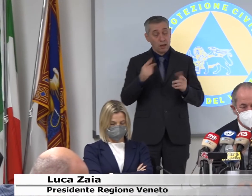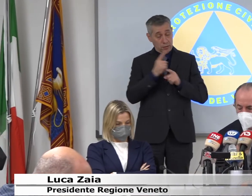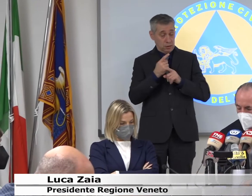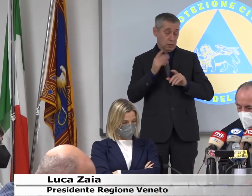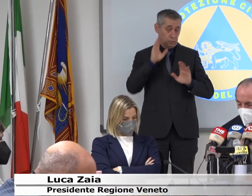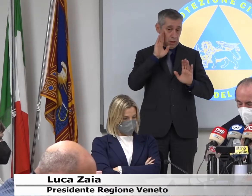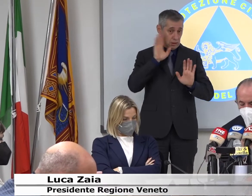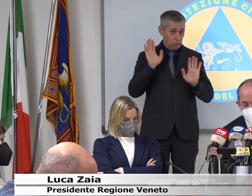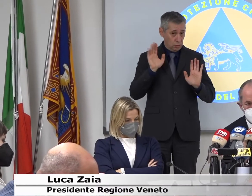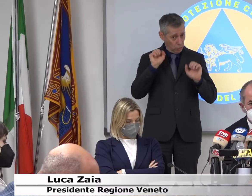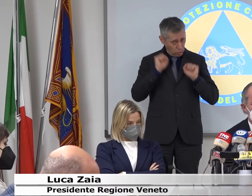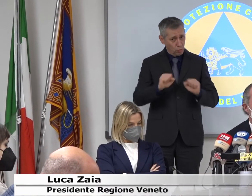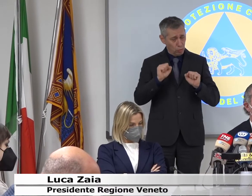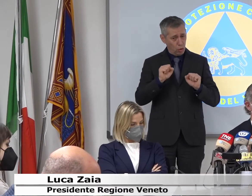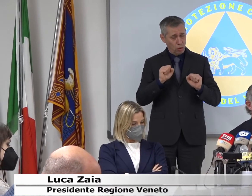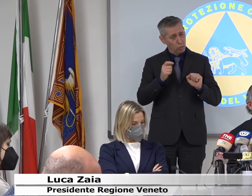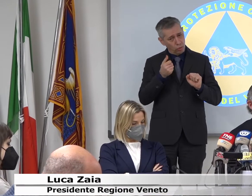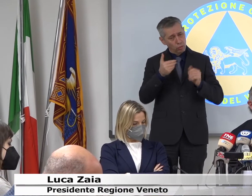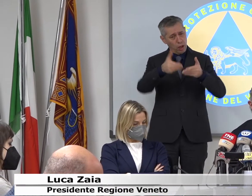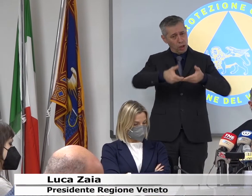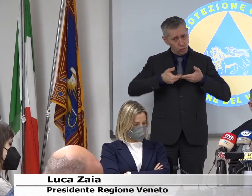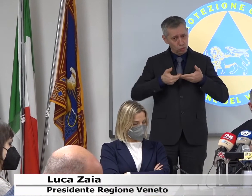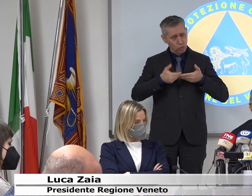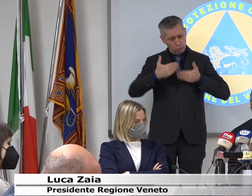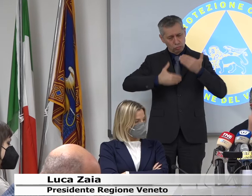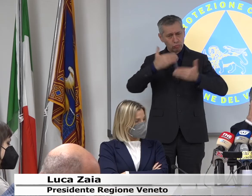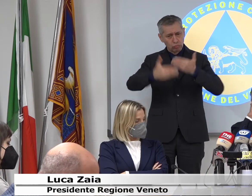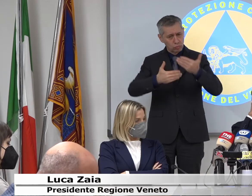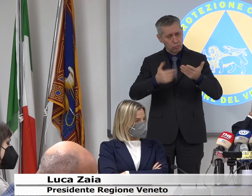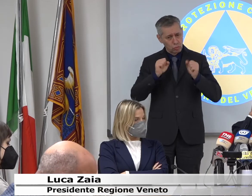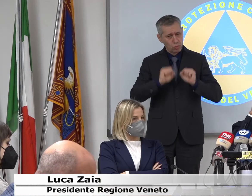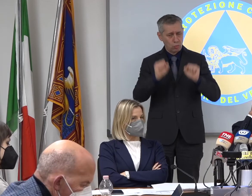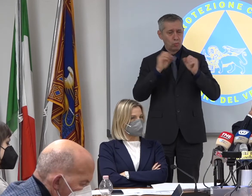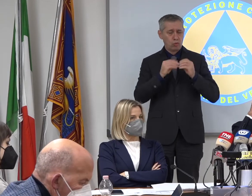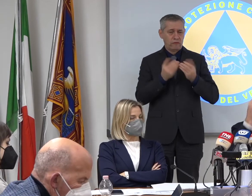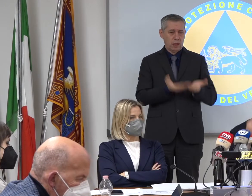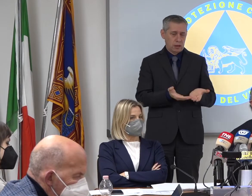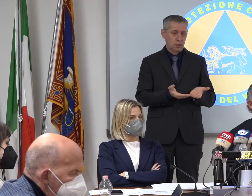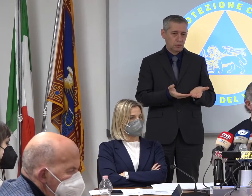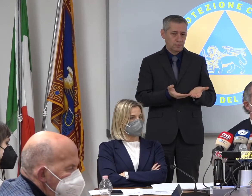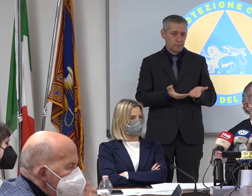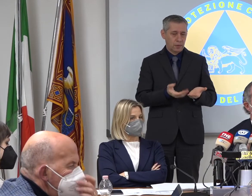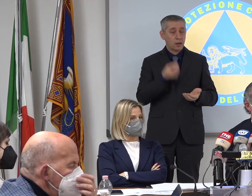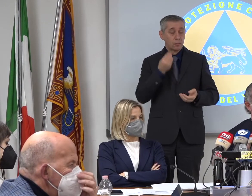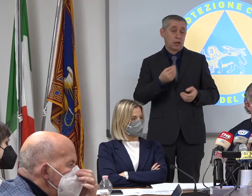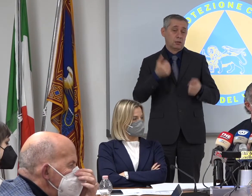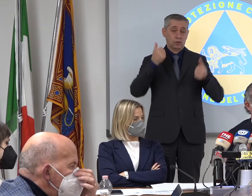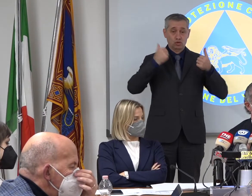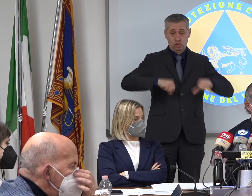attenzione, ma che ci permetterebbe assolutamente di dare risposte ai